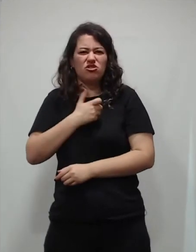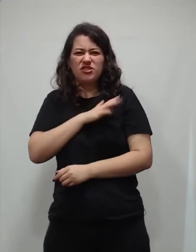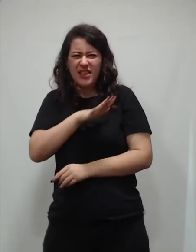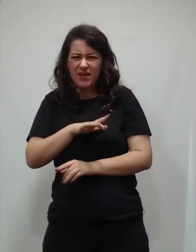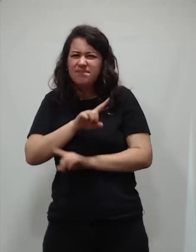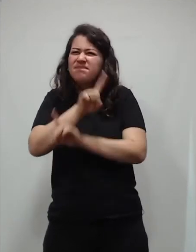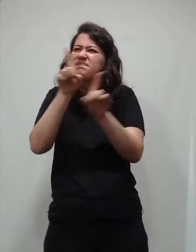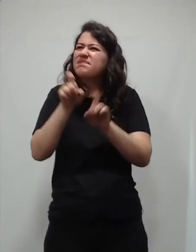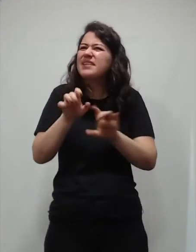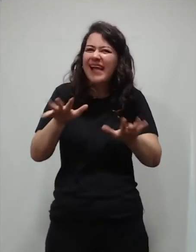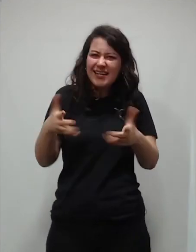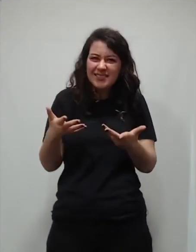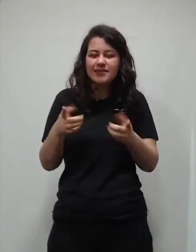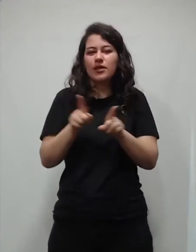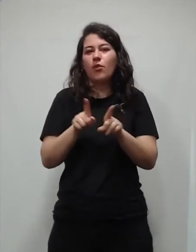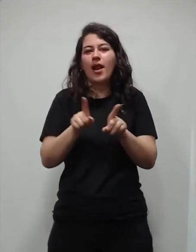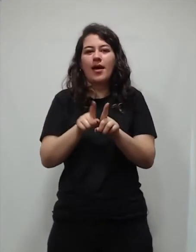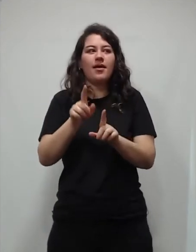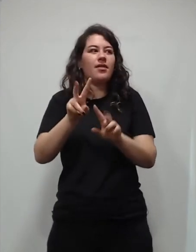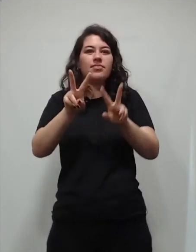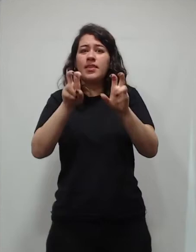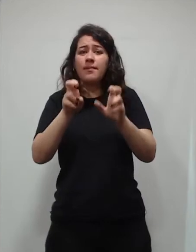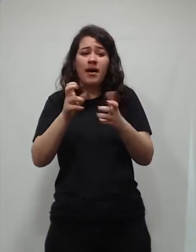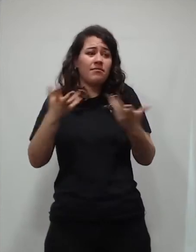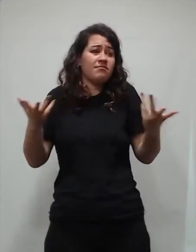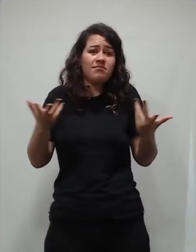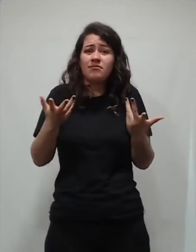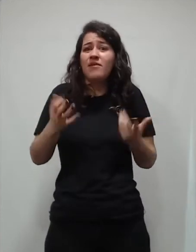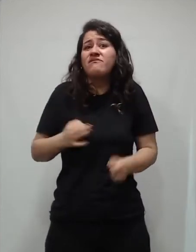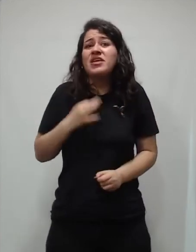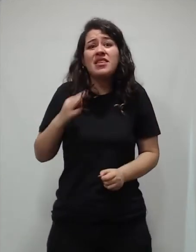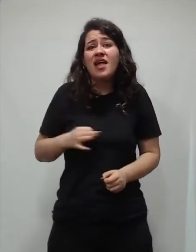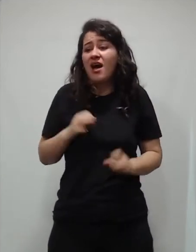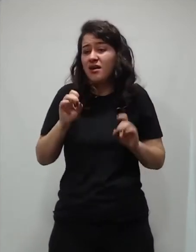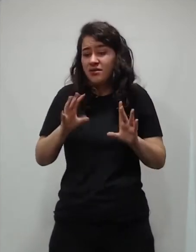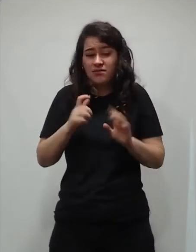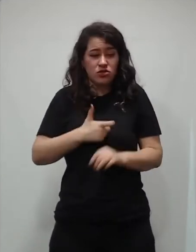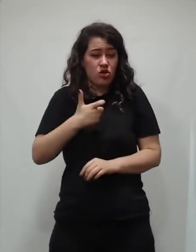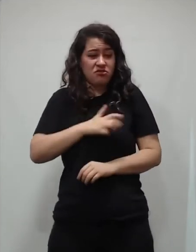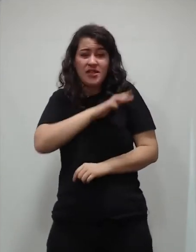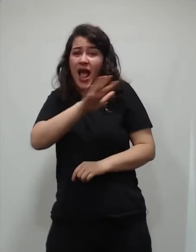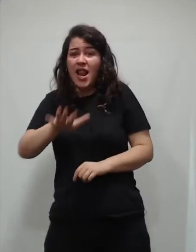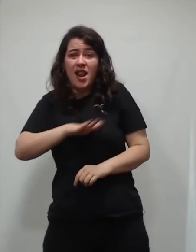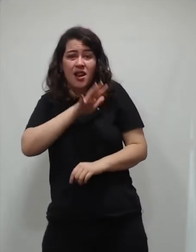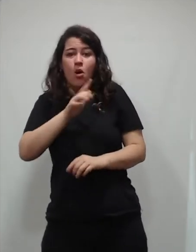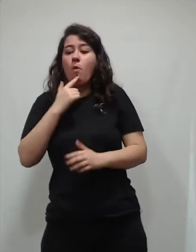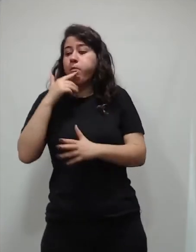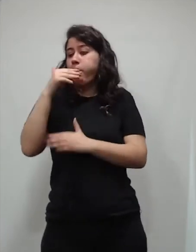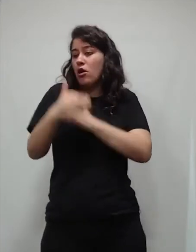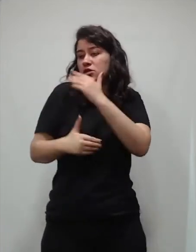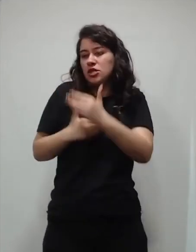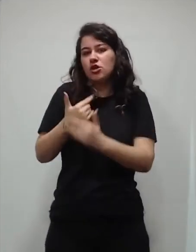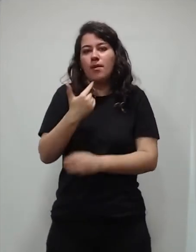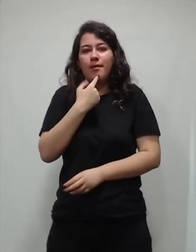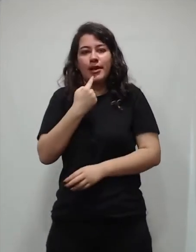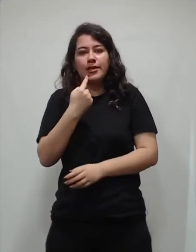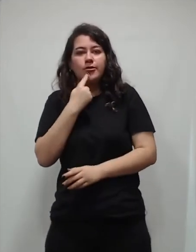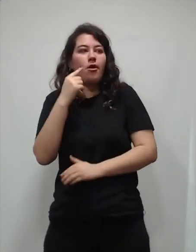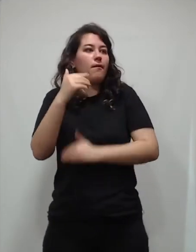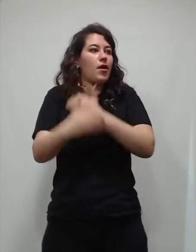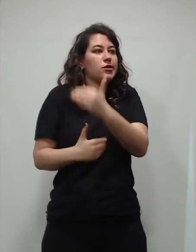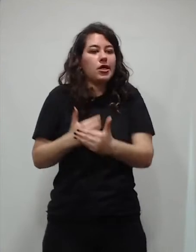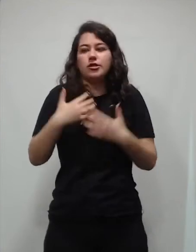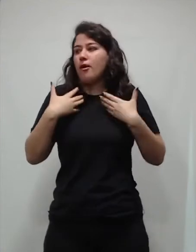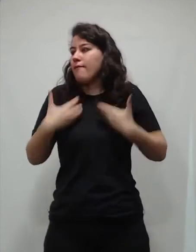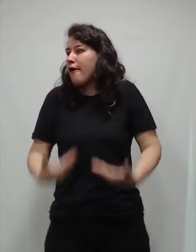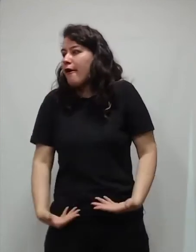es eso? Es cuando las cuestiones vinculadas a la vida social, a los procesos políticos,